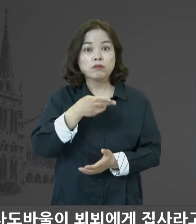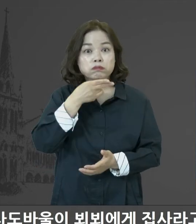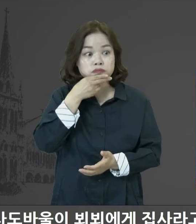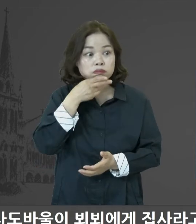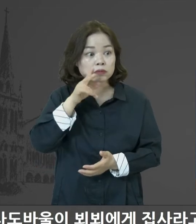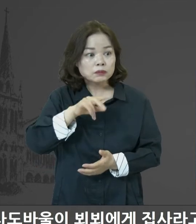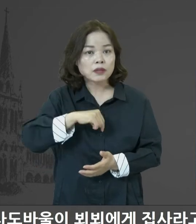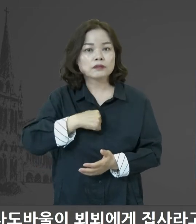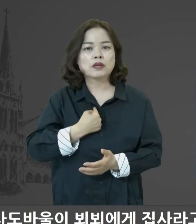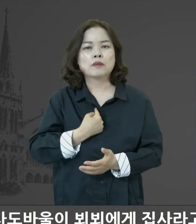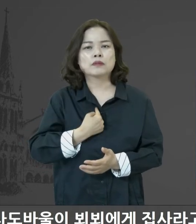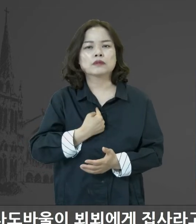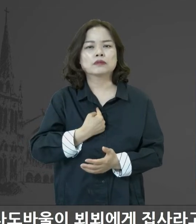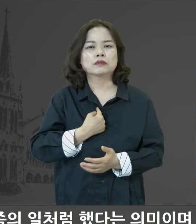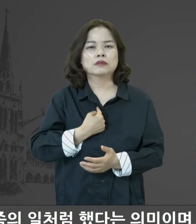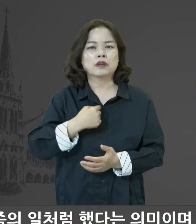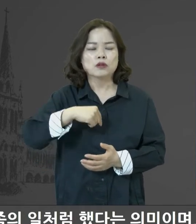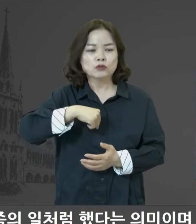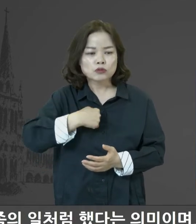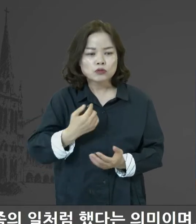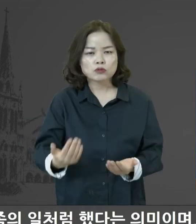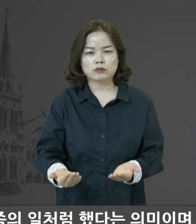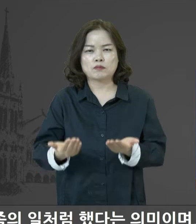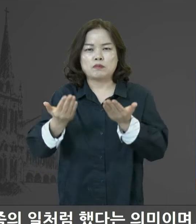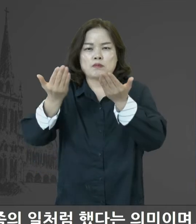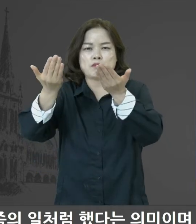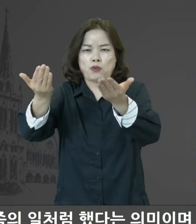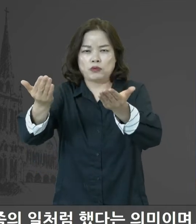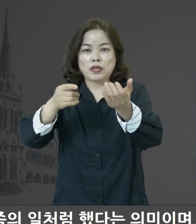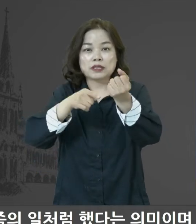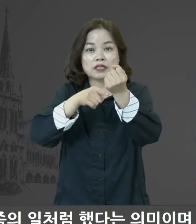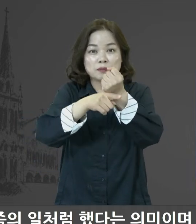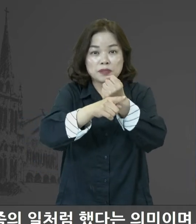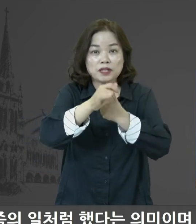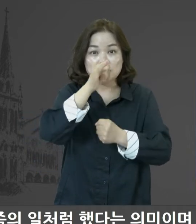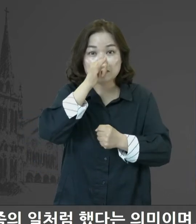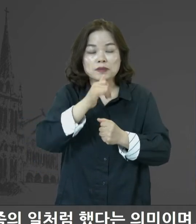없어도 자발적으로 능동적으로 했다는 의미이기도 합니다.